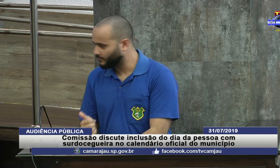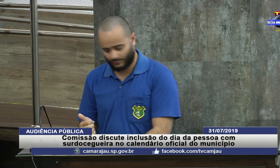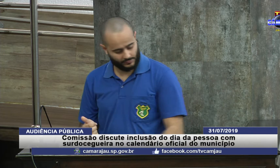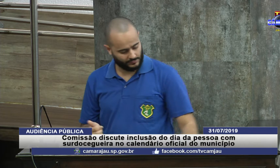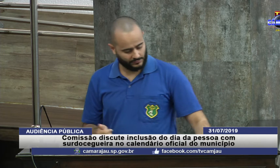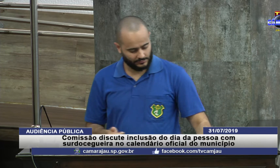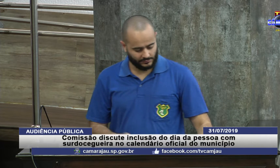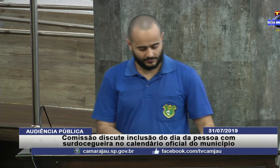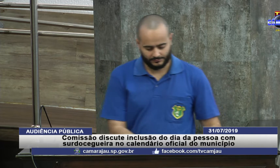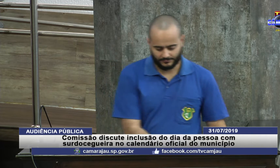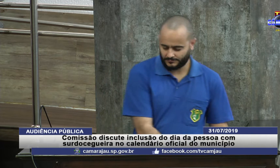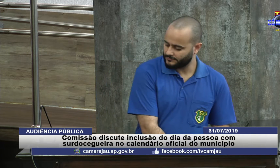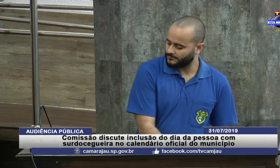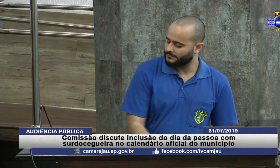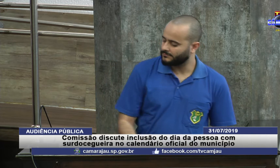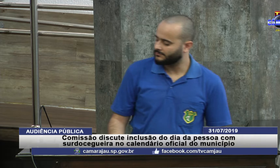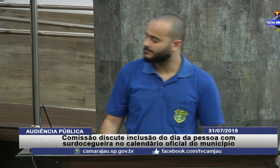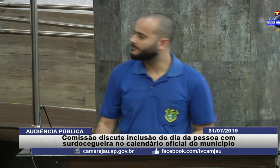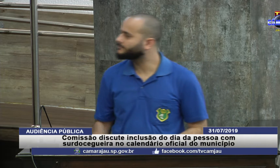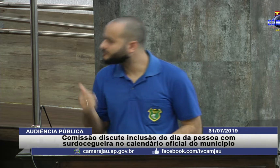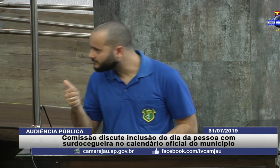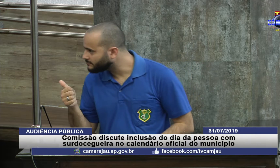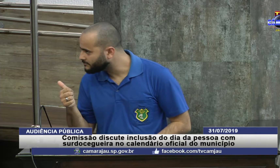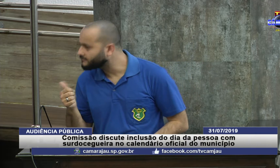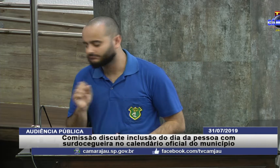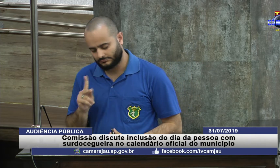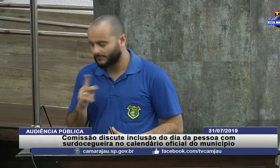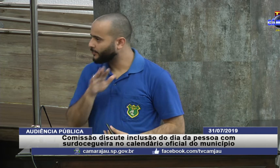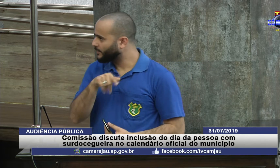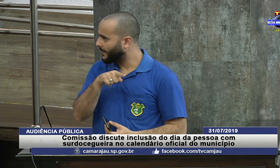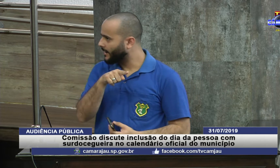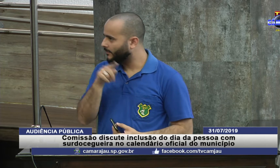com surdo-cegueira. Ok?